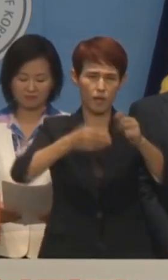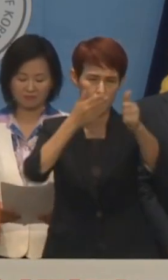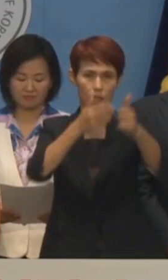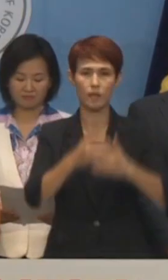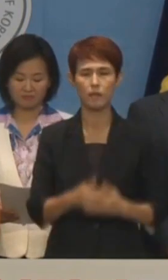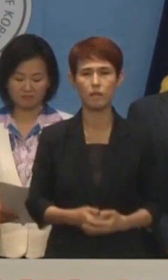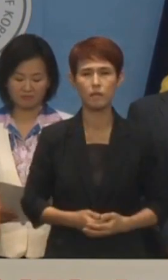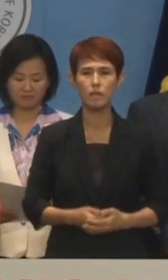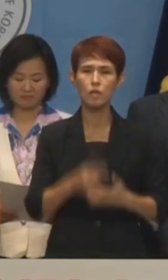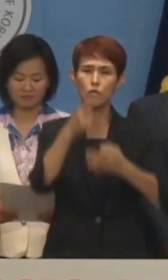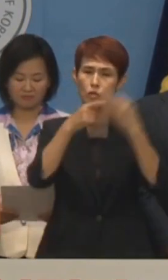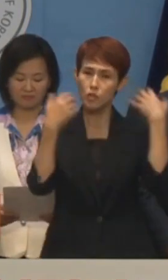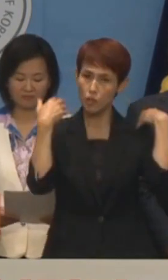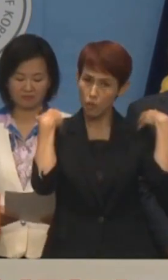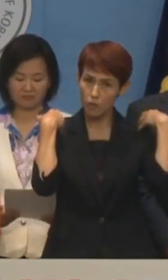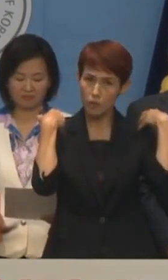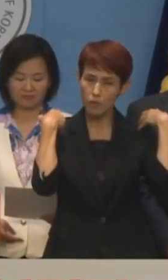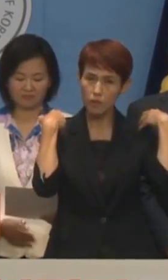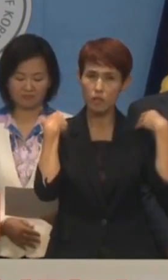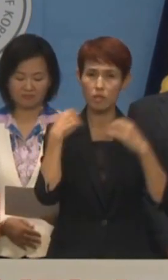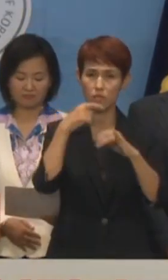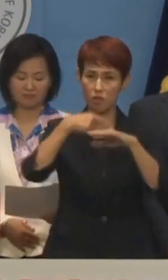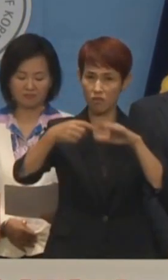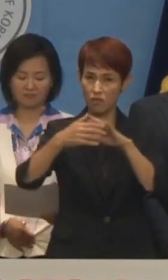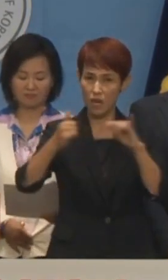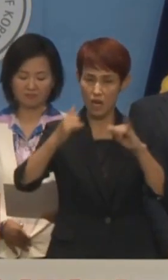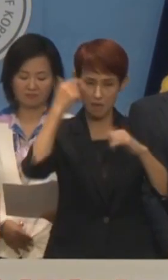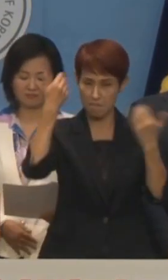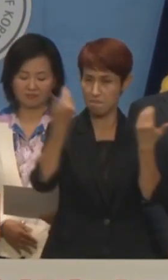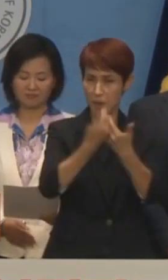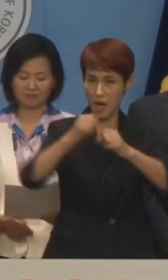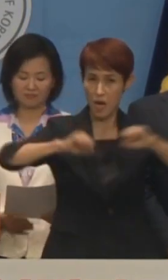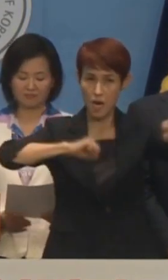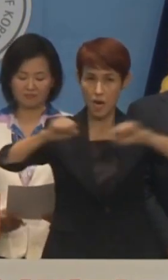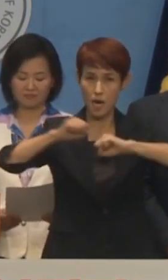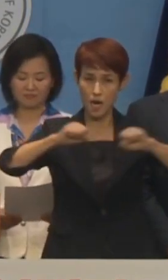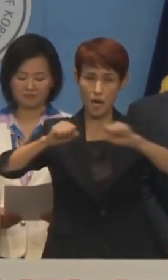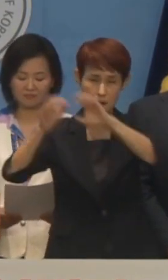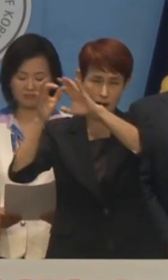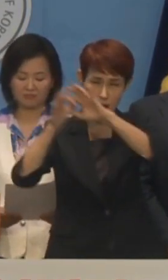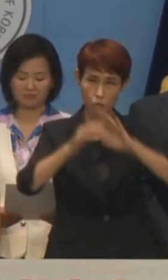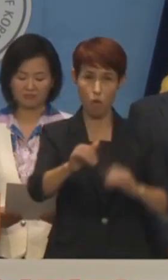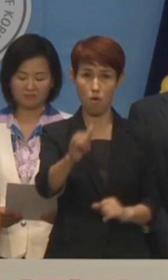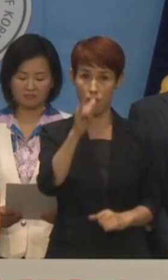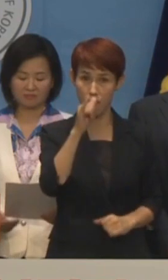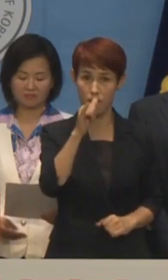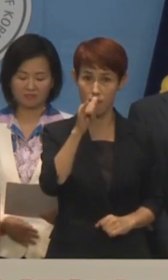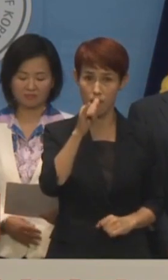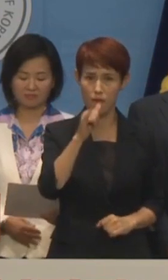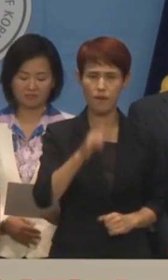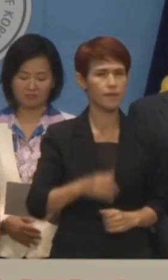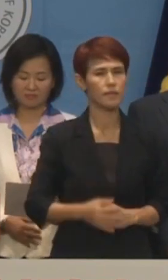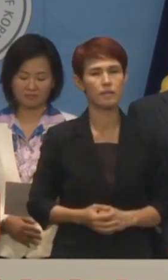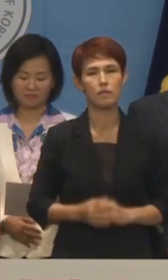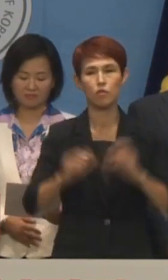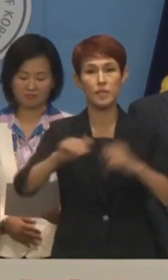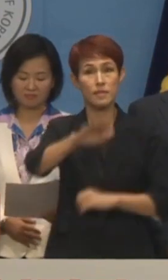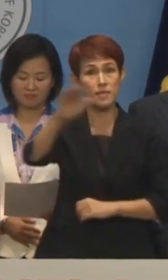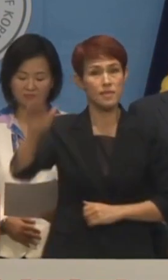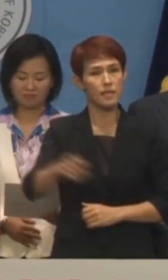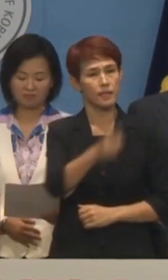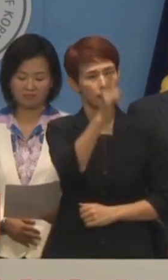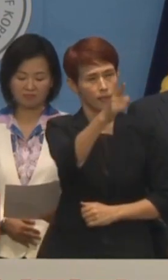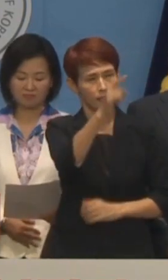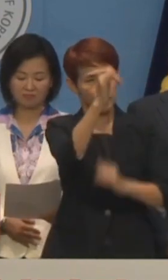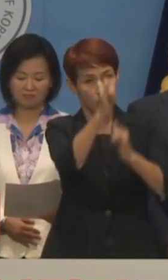윤석열 정권이 민족사의 흐름을 거꾸로 돌리며 반역사적 도발을 지속적으로 감행한다면 국민은 당신들이